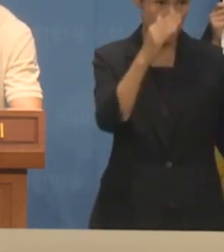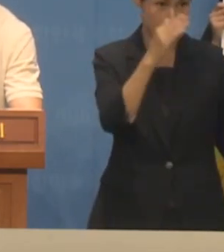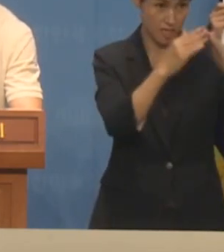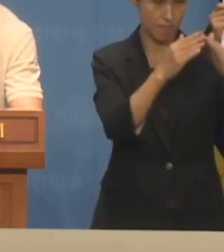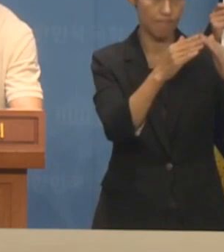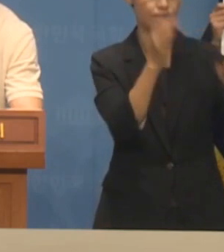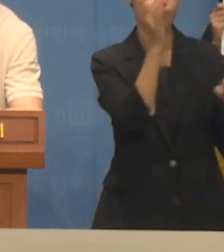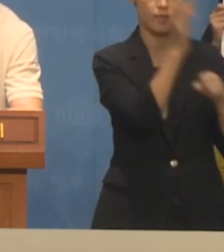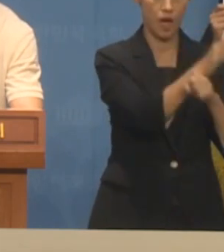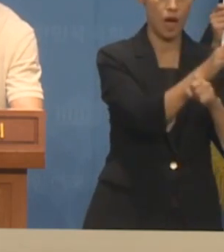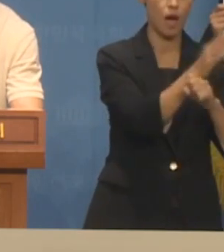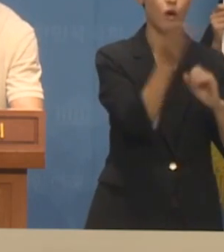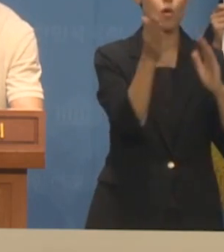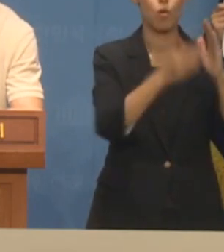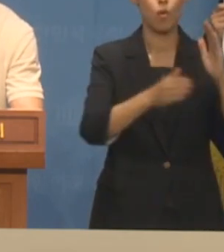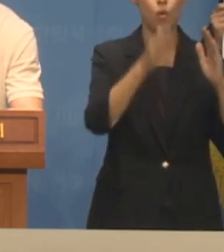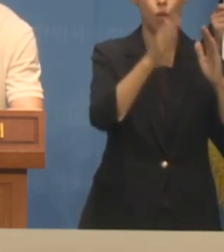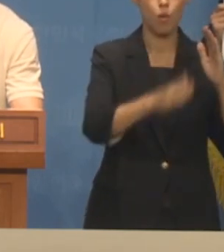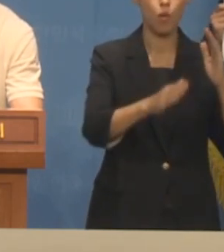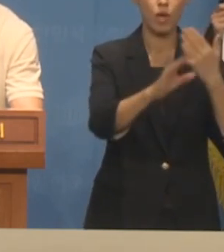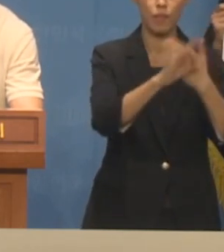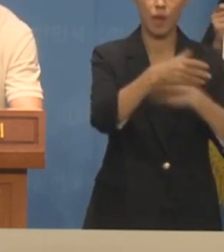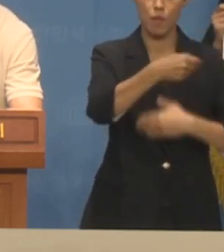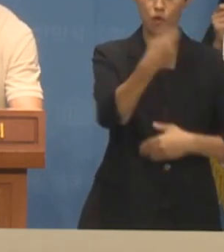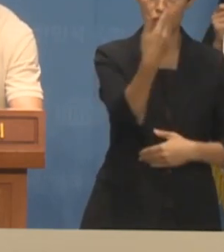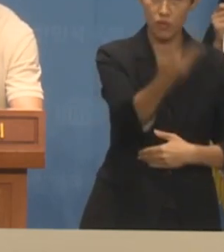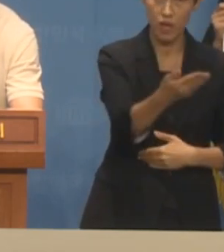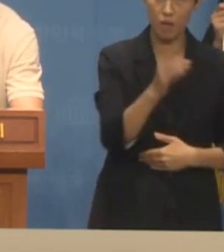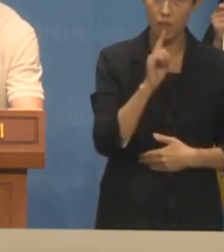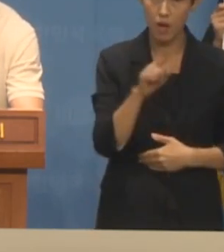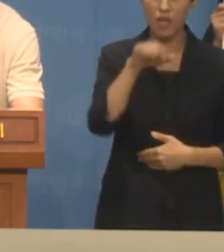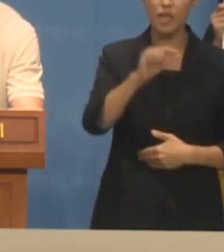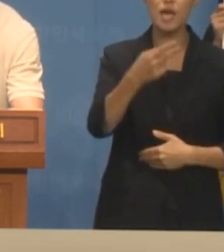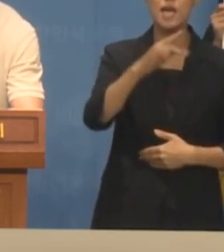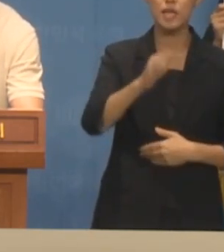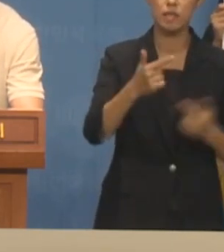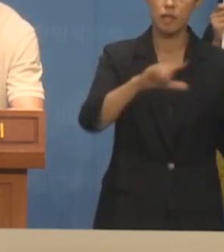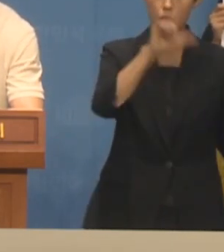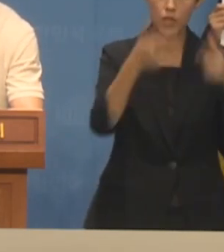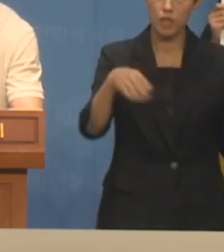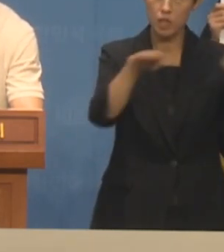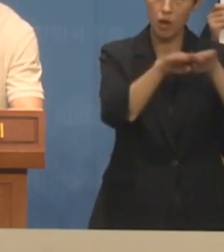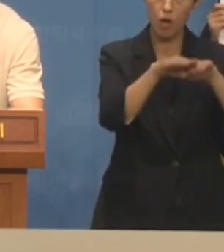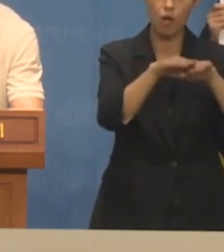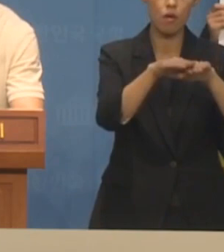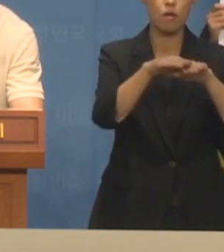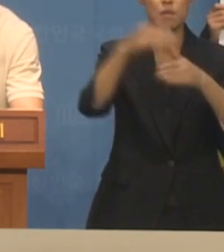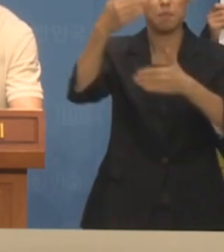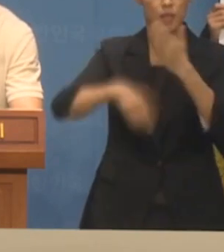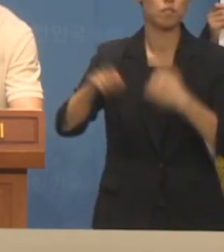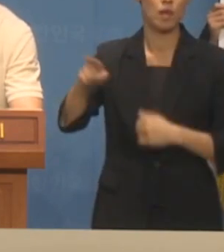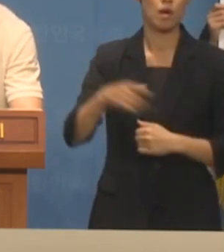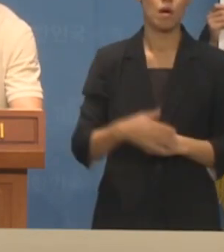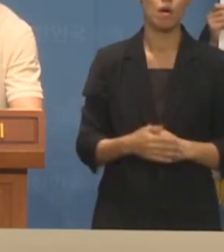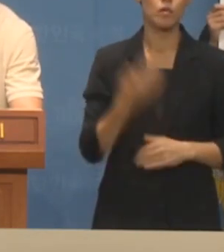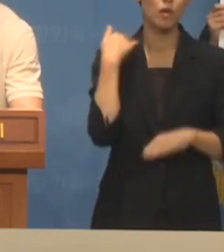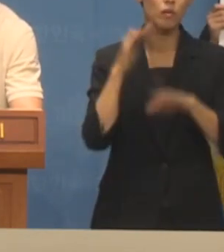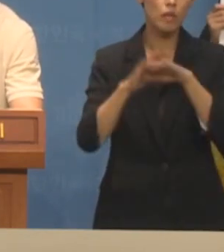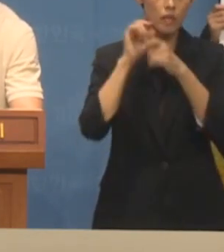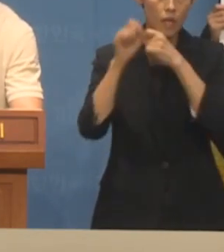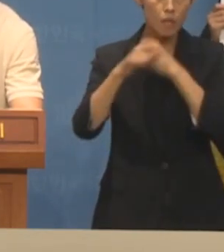제공하겠다는 방안에서 다중주택 그리고 근린생활시설은 포함되지 않습니다. 결과적으로 저희는 전세 사기 피해 지원 대상이 아닌